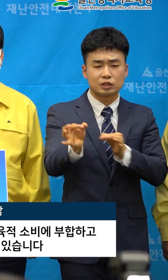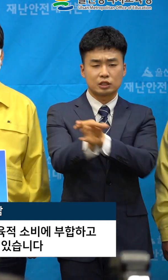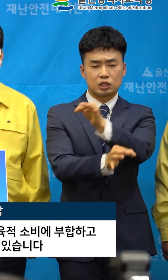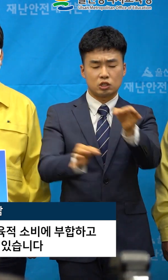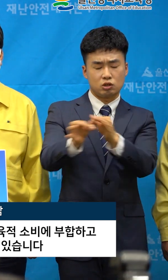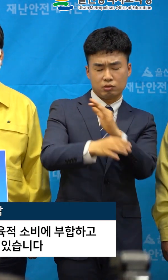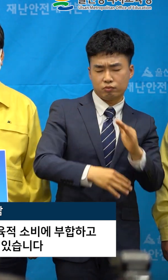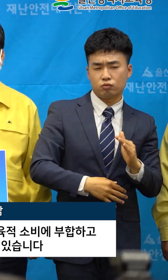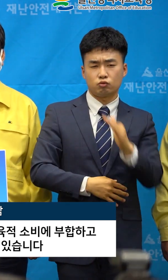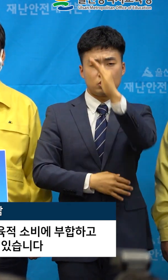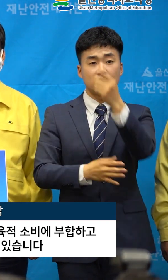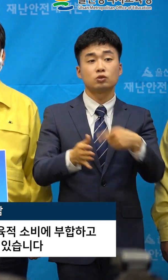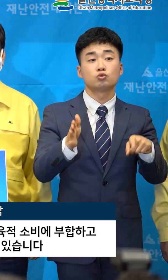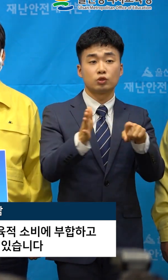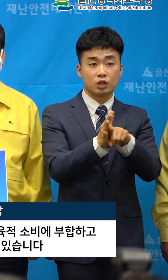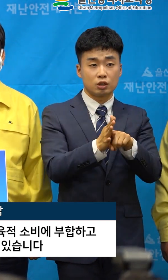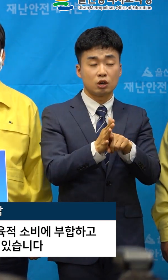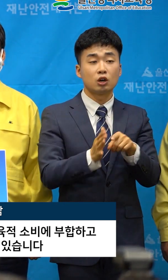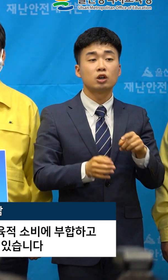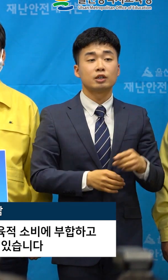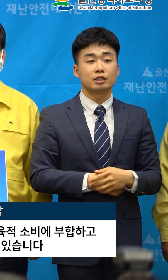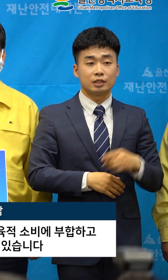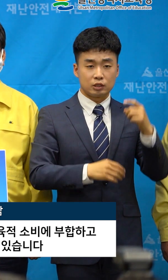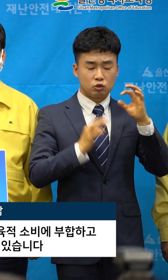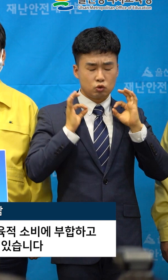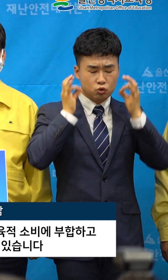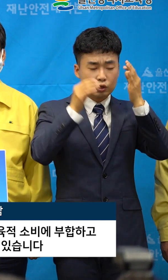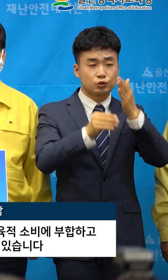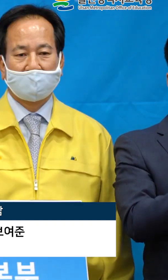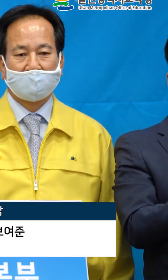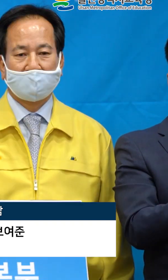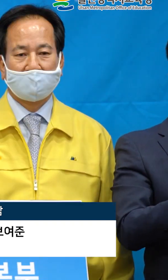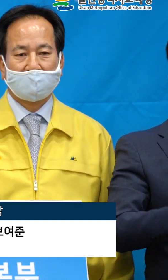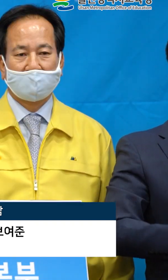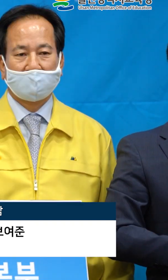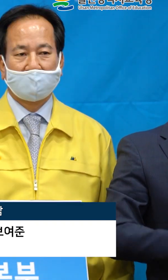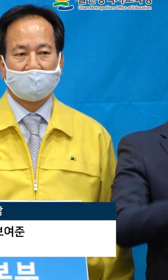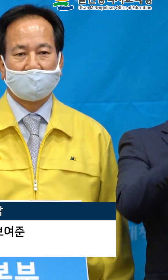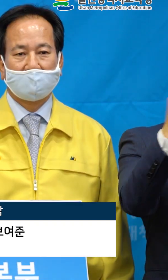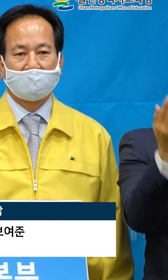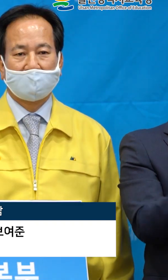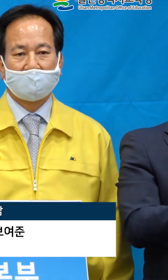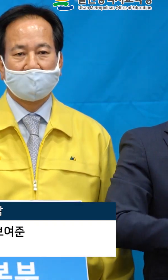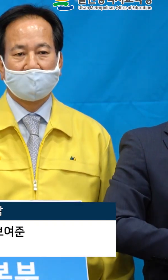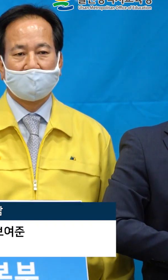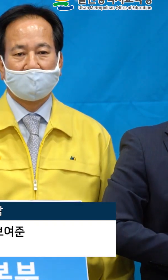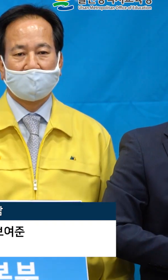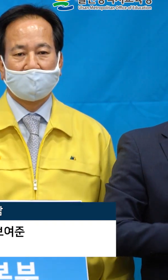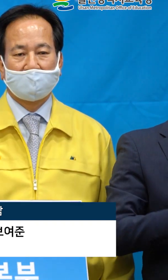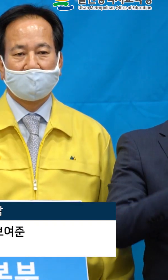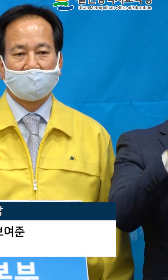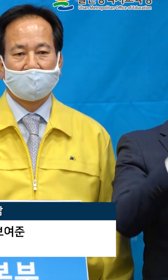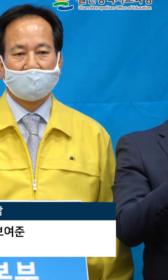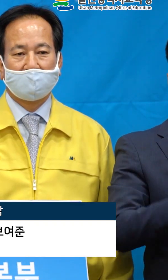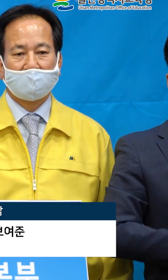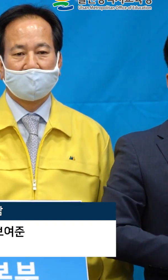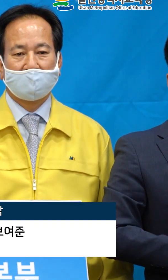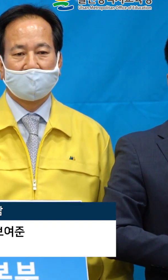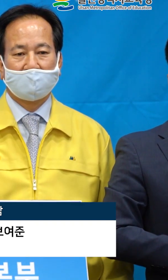활성화에도 기여할 수 있는 방향으로 방안을 강구하고 있습니다. 모두가 어렵고 힘든 시간을 보내고